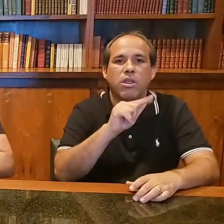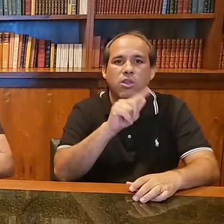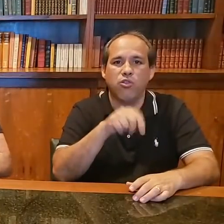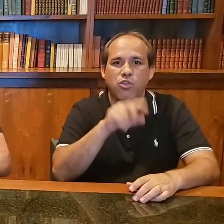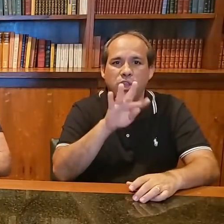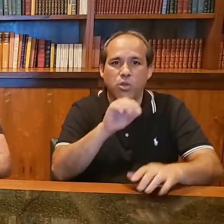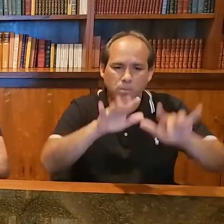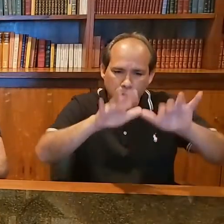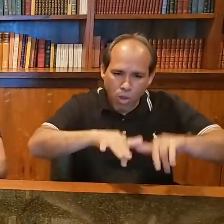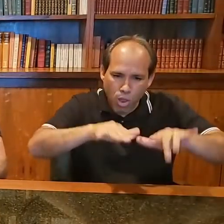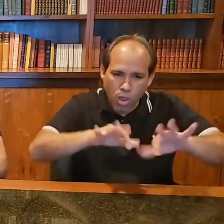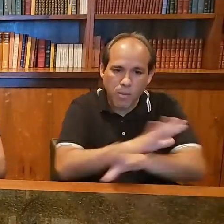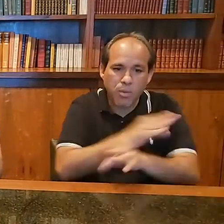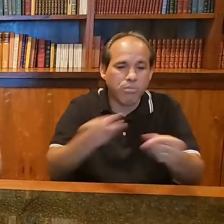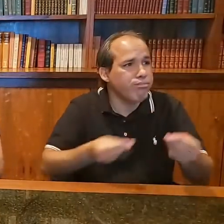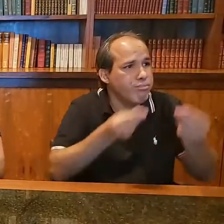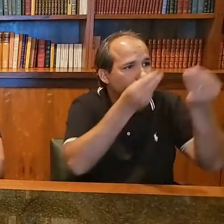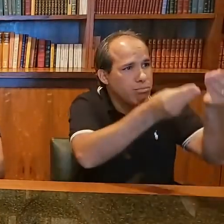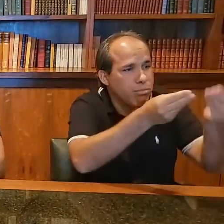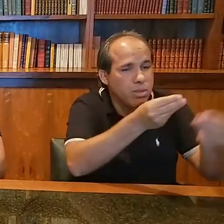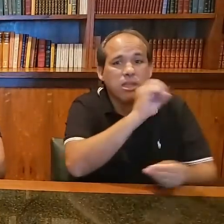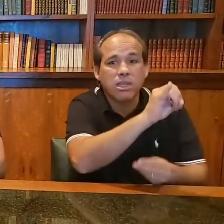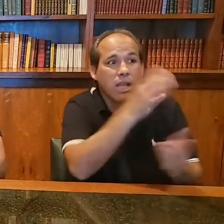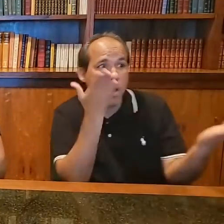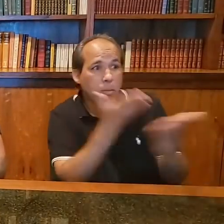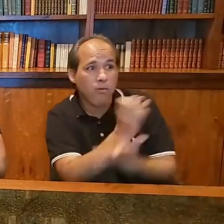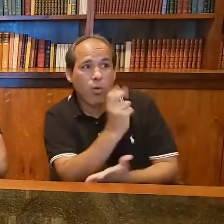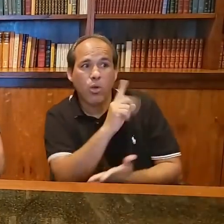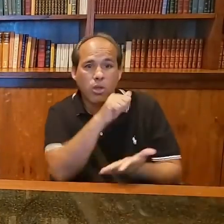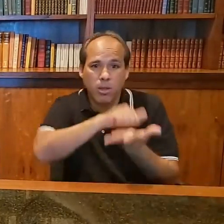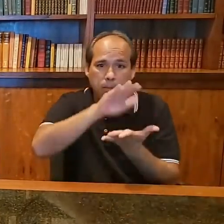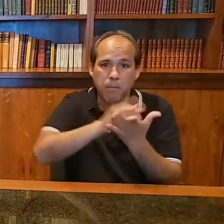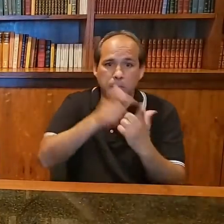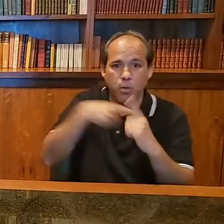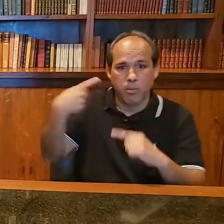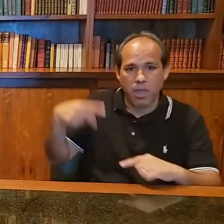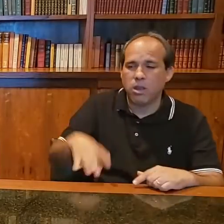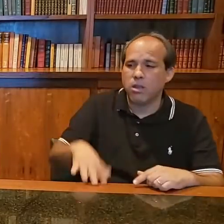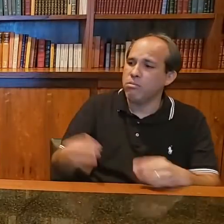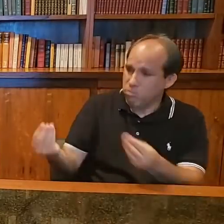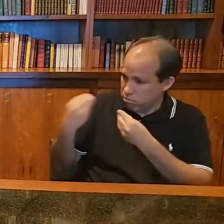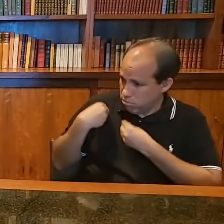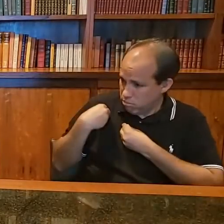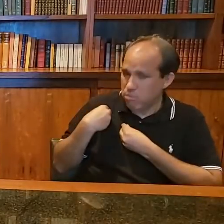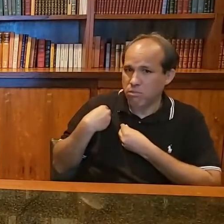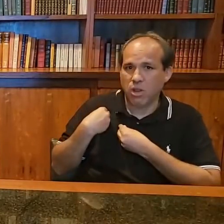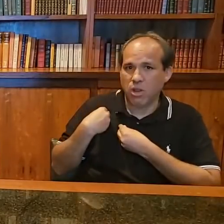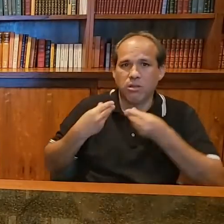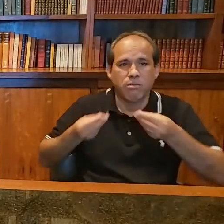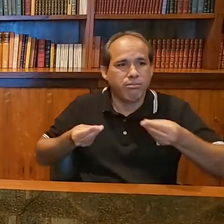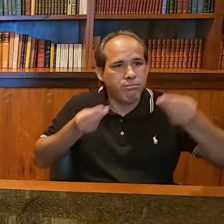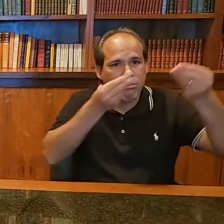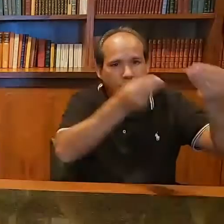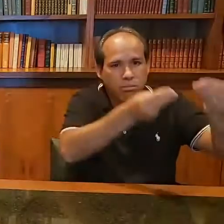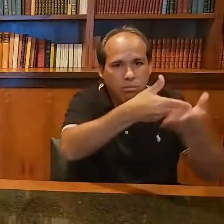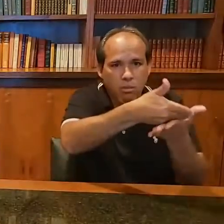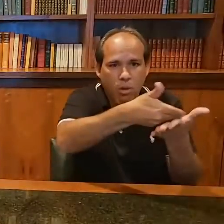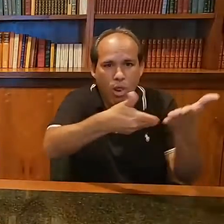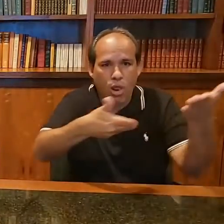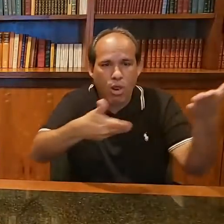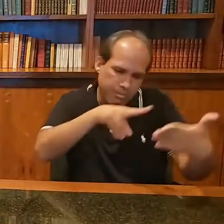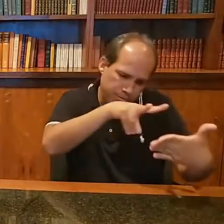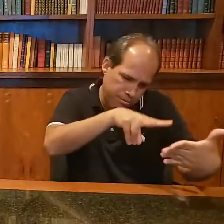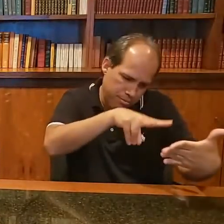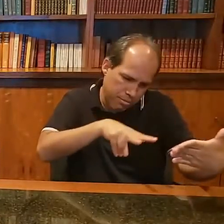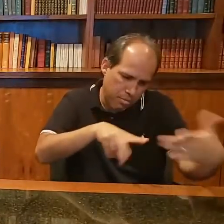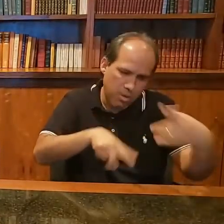parte, né? E levar para o subcomandante, ver se ele aprovava ou não a punição. Daí eu levei essa parte para o subcomandante, ele leu e falou,